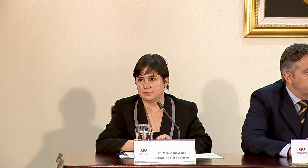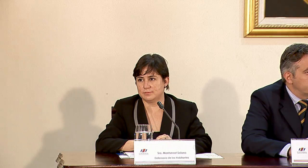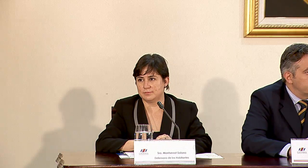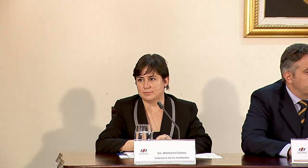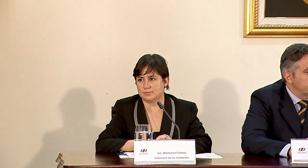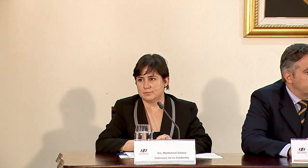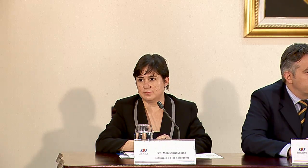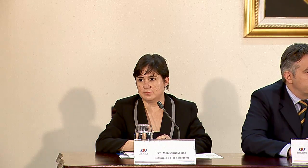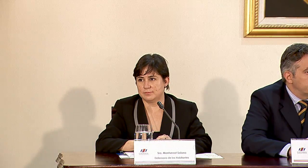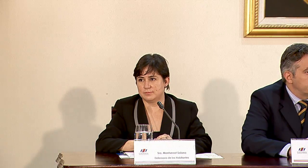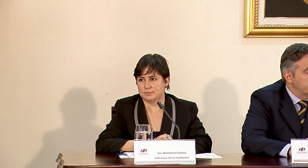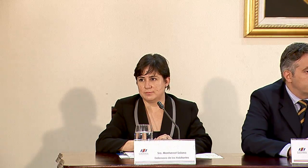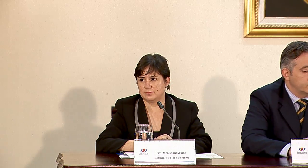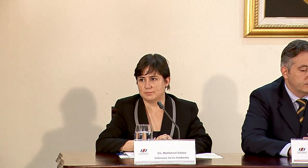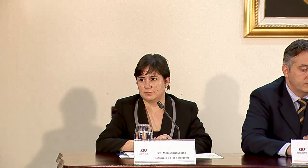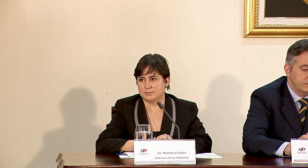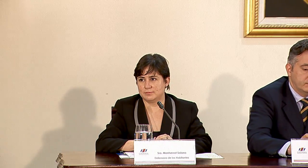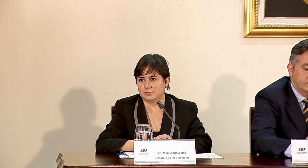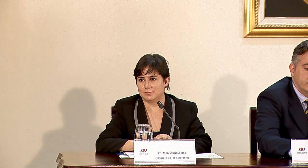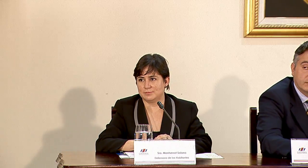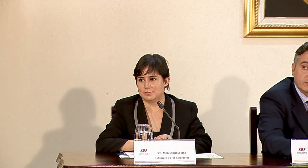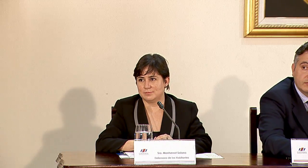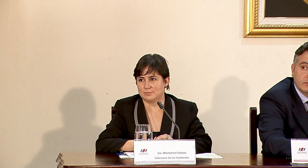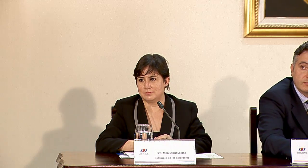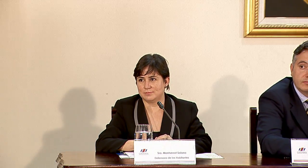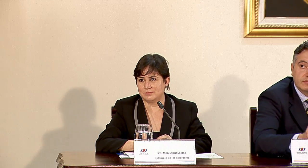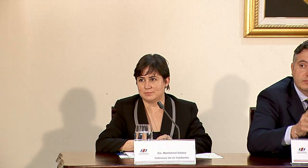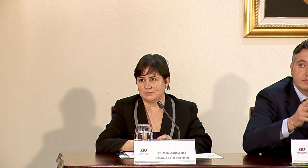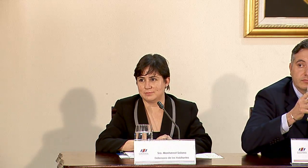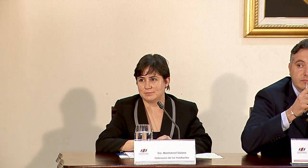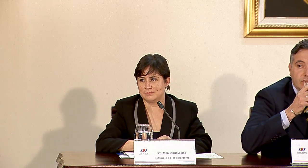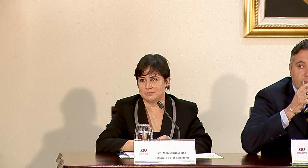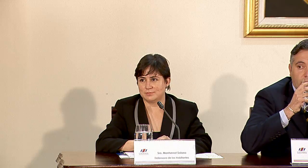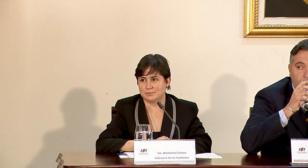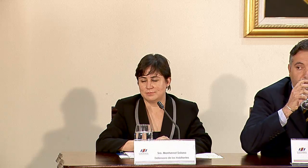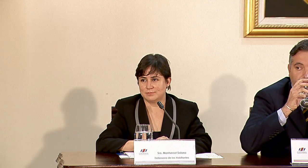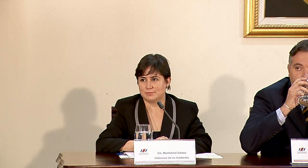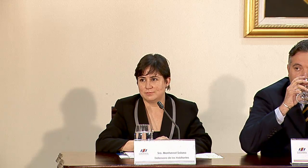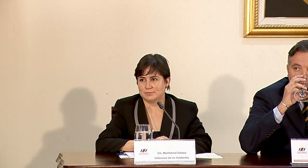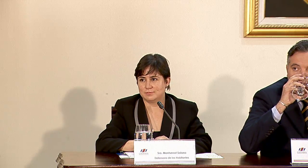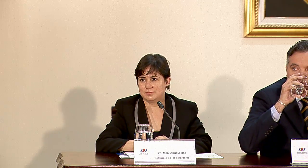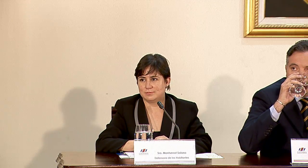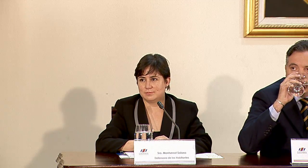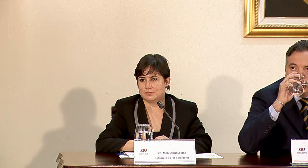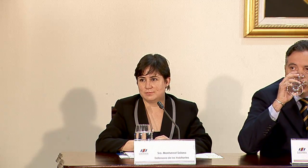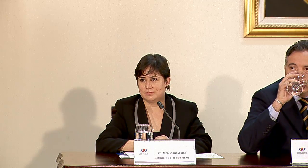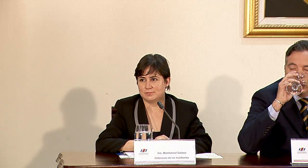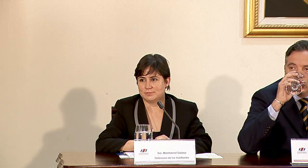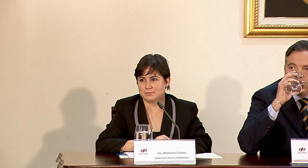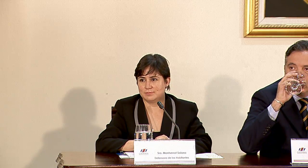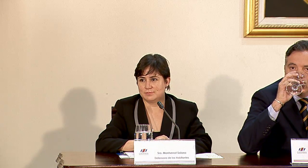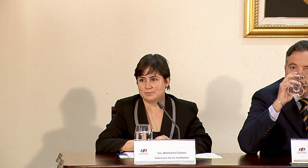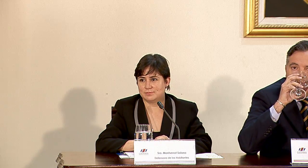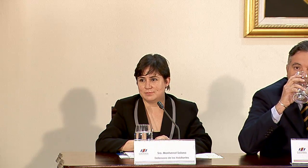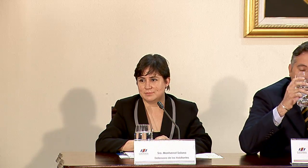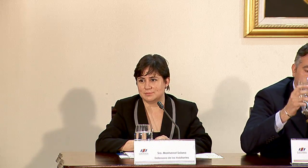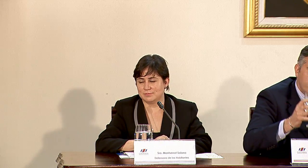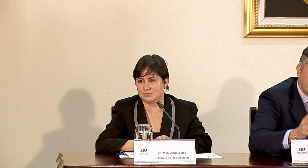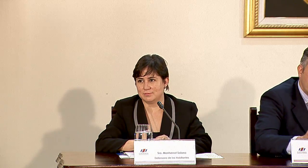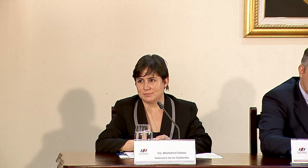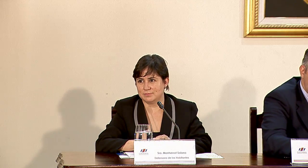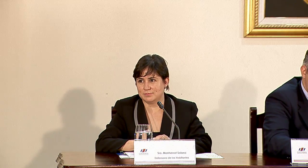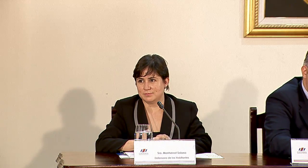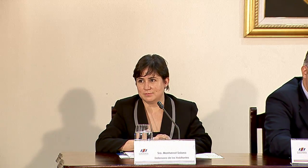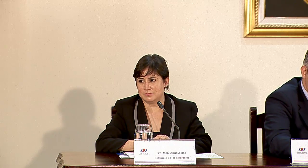madrugadas. Si no, lo invito a ir a Cartago, a que vea a la gente a las 5 de la mañana haciendo esa fila bajo el sol, bajo la lluvia. O sea, usted puede